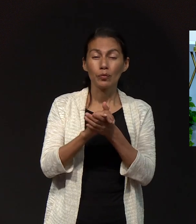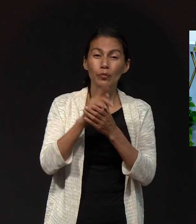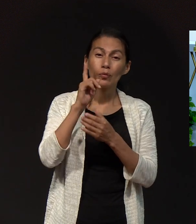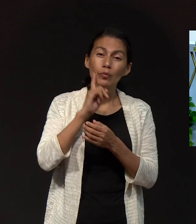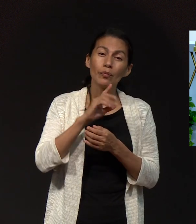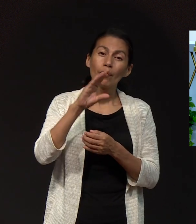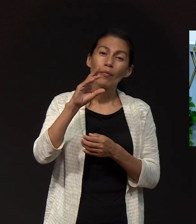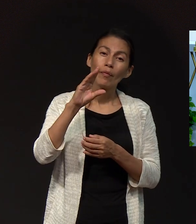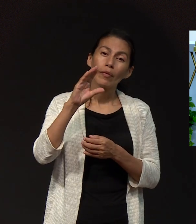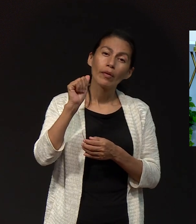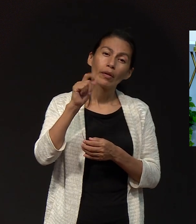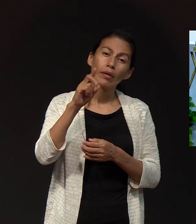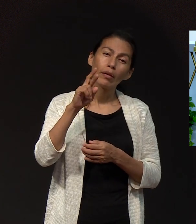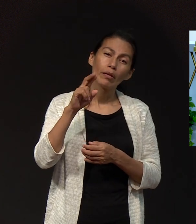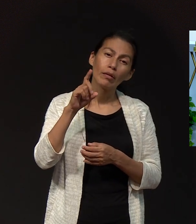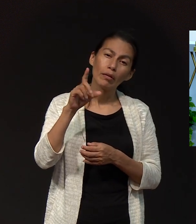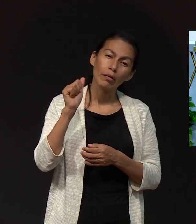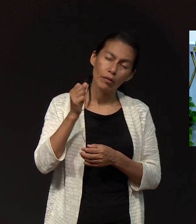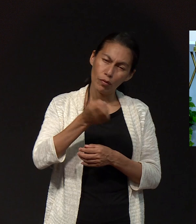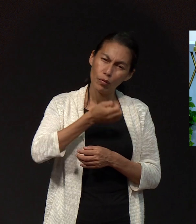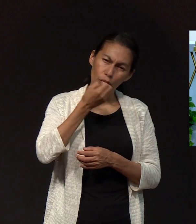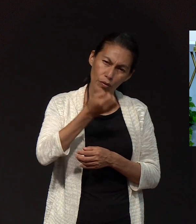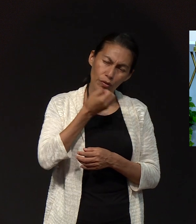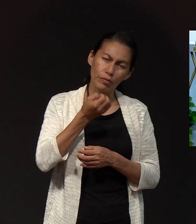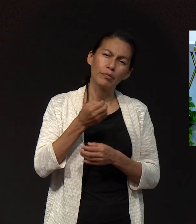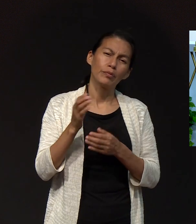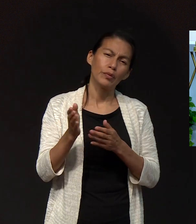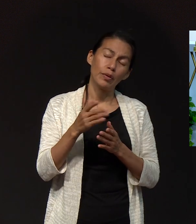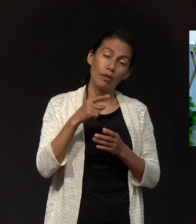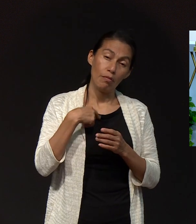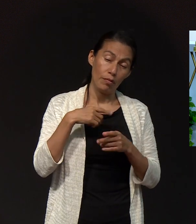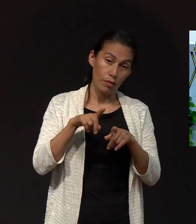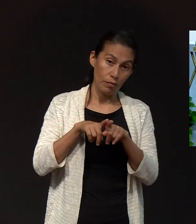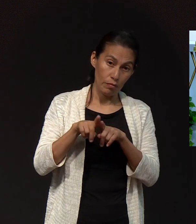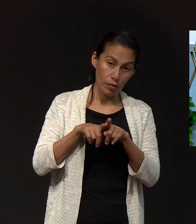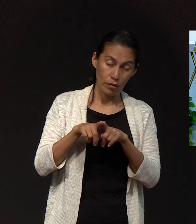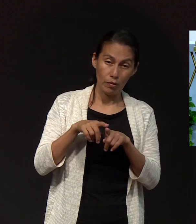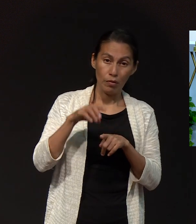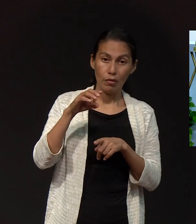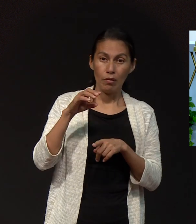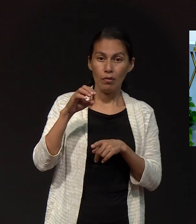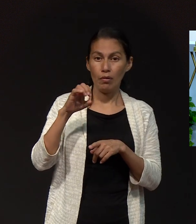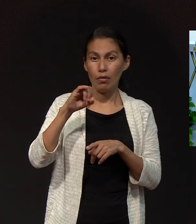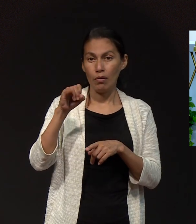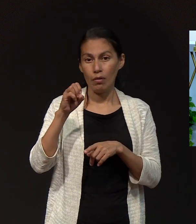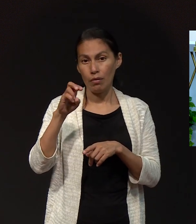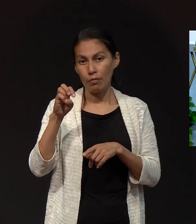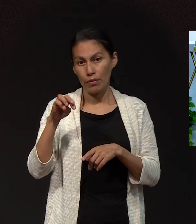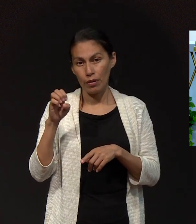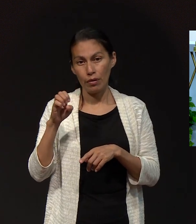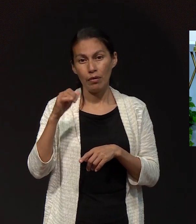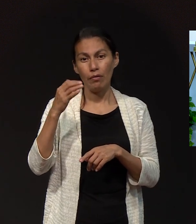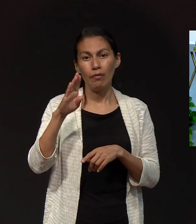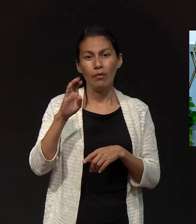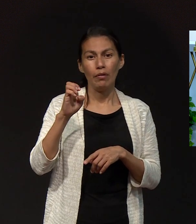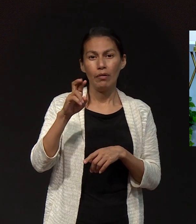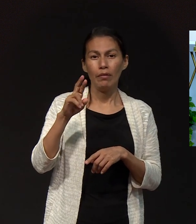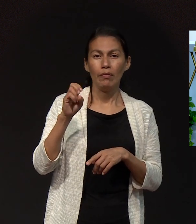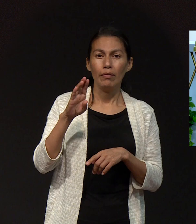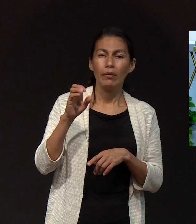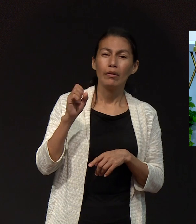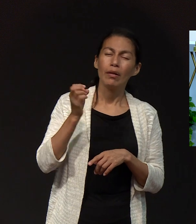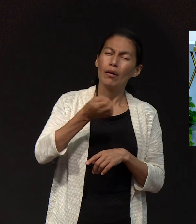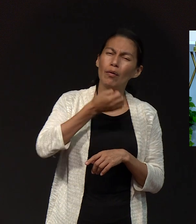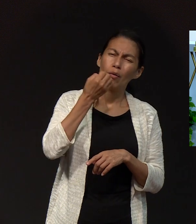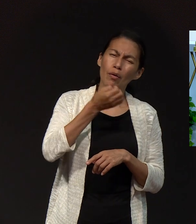Carla Y por la vida espiritual De mis hijos Emiliano y Bárbara No lo olvidaremos Jairo Ema Pido oración Por mi